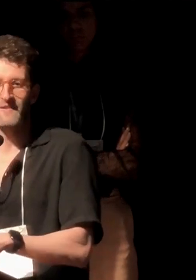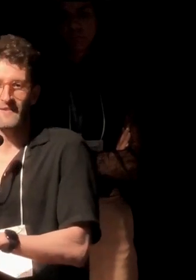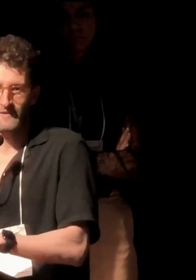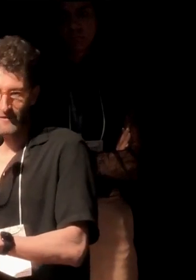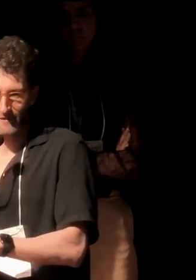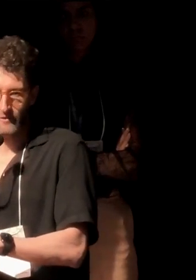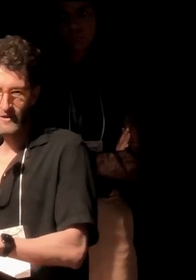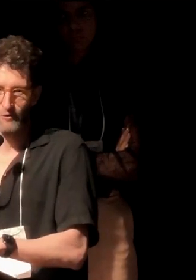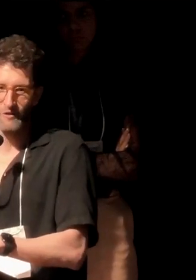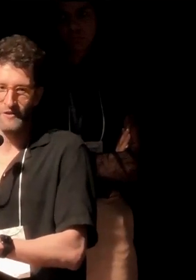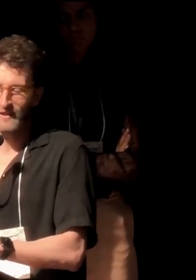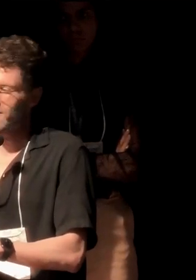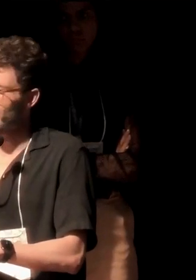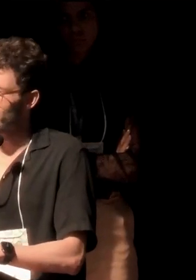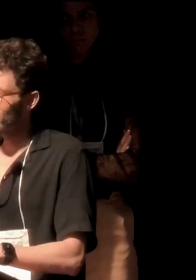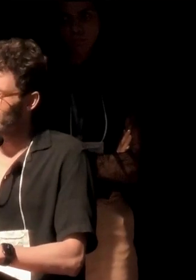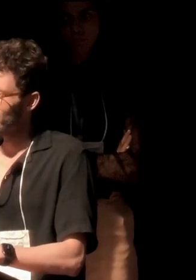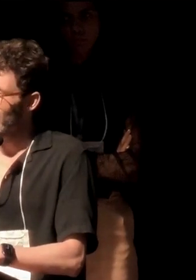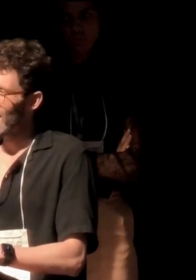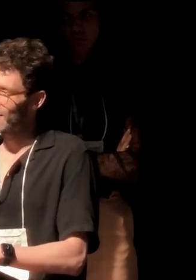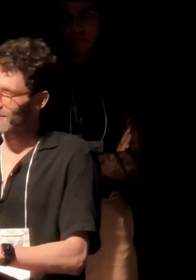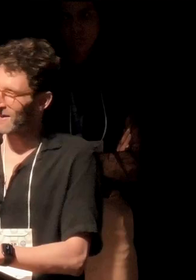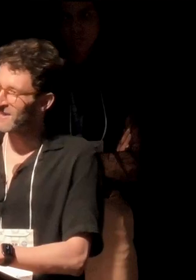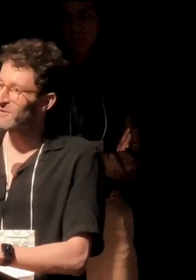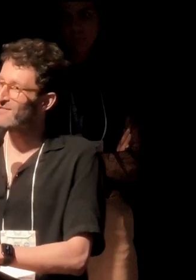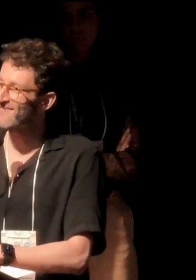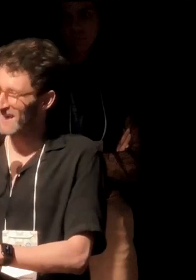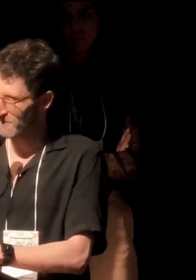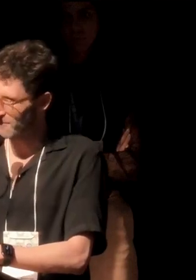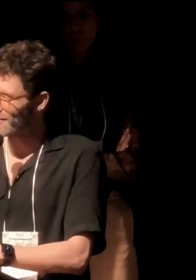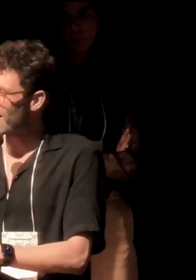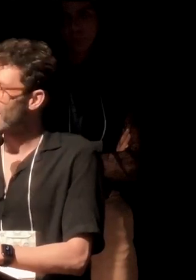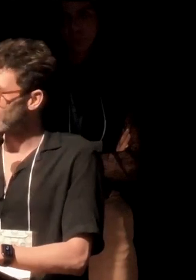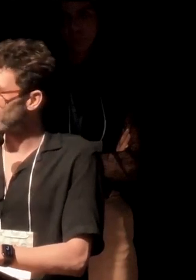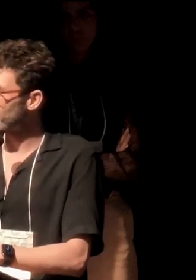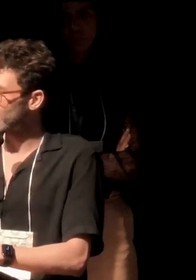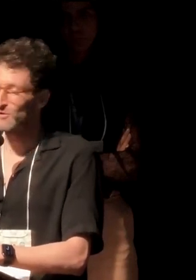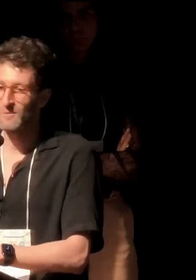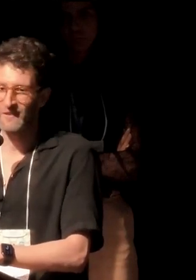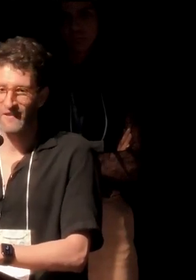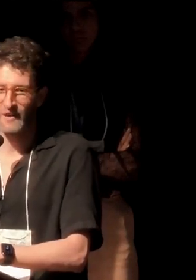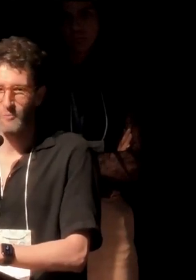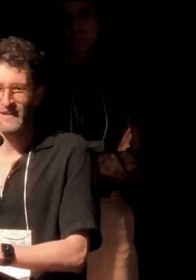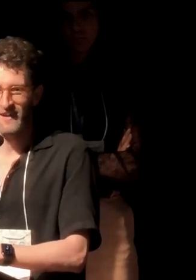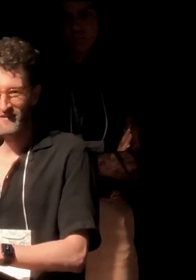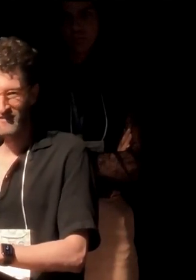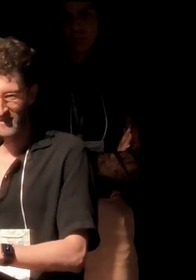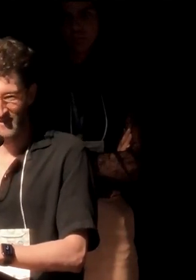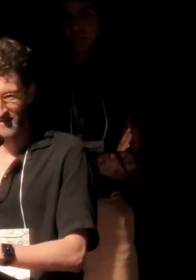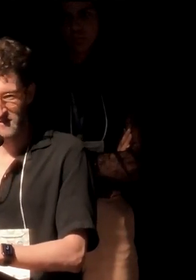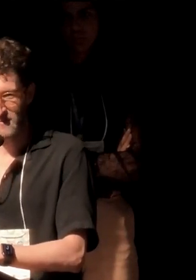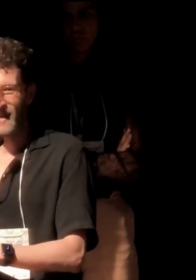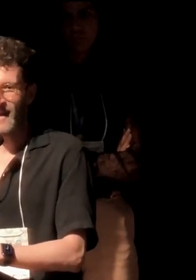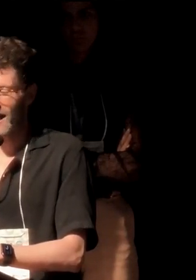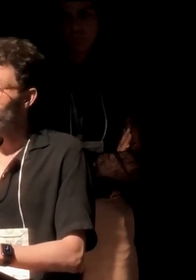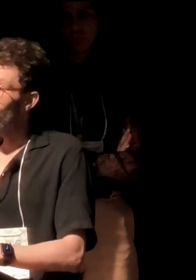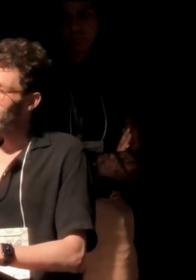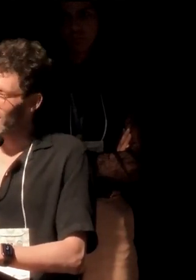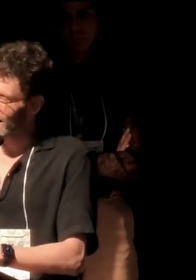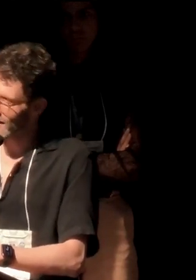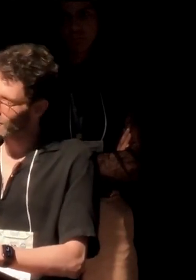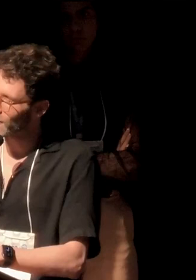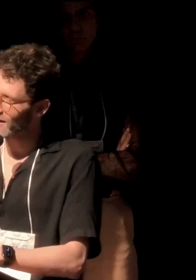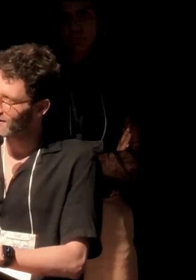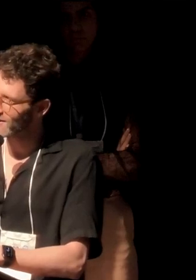quando não há uma aceitação naquilo que é ofertado na escola a ferramenta que nós temos para poder otimizar e aumentar essa aceitação é